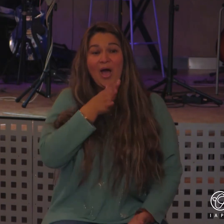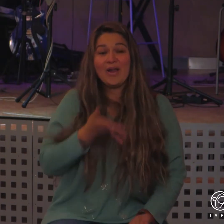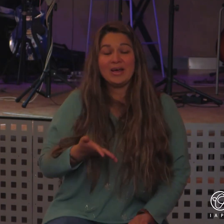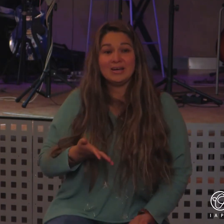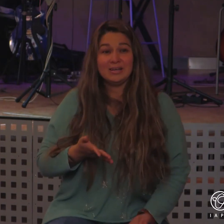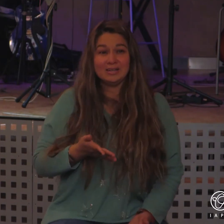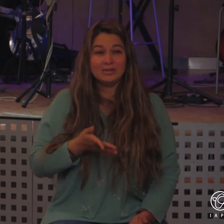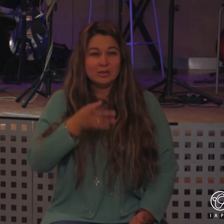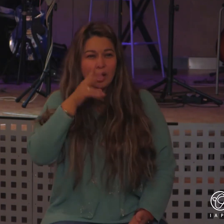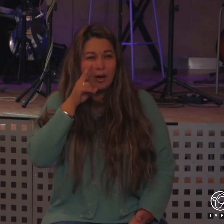a los drones.